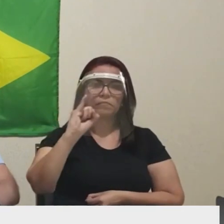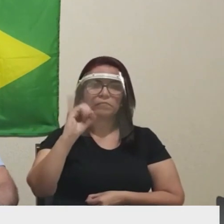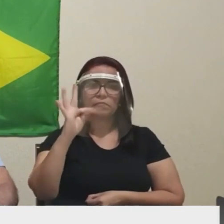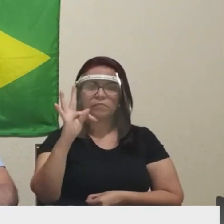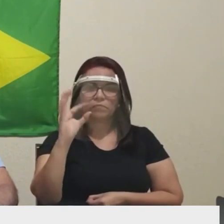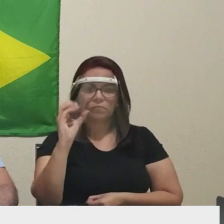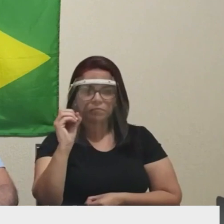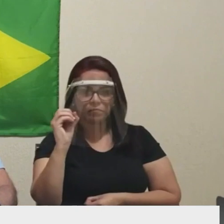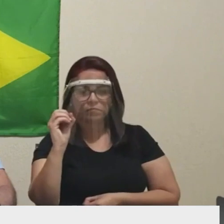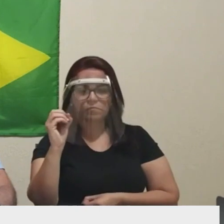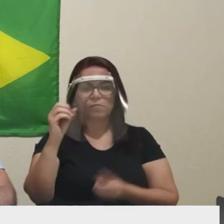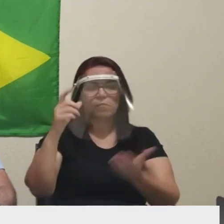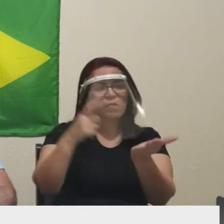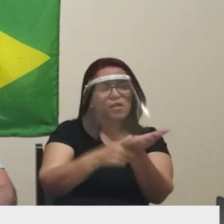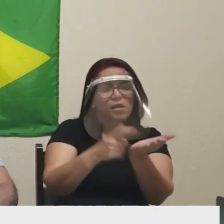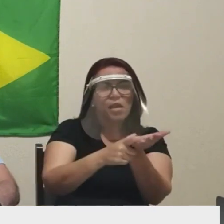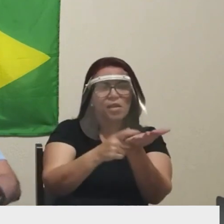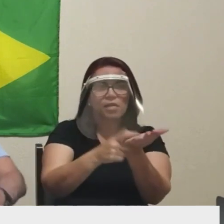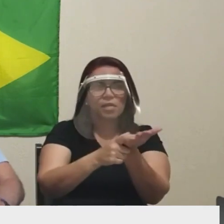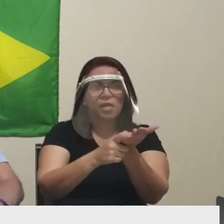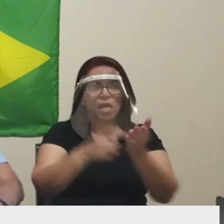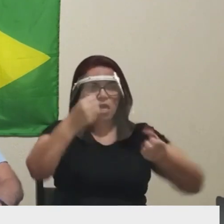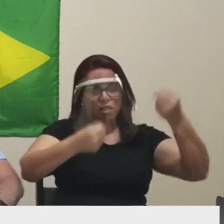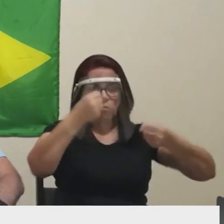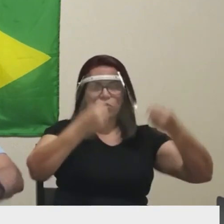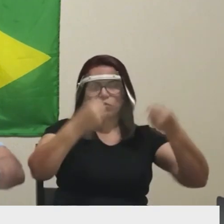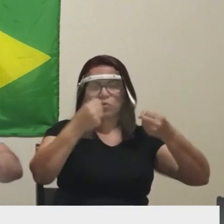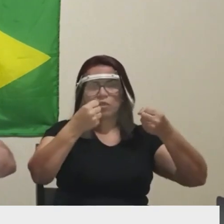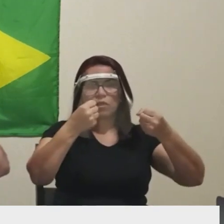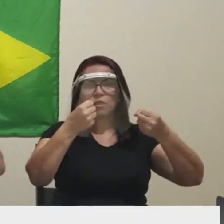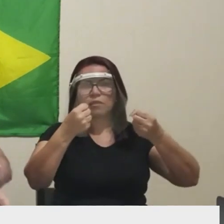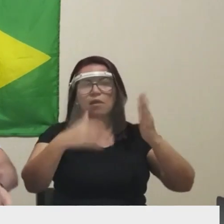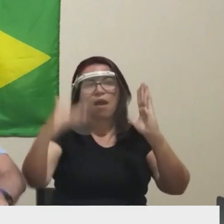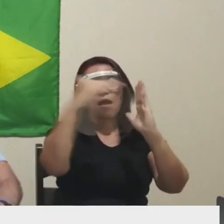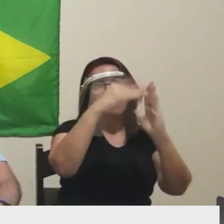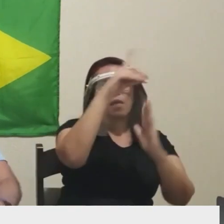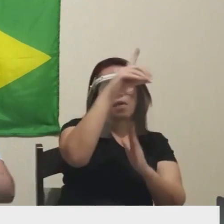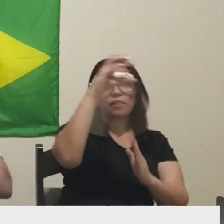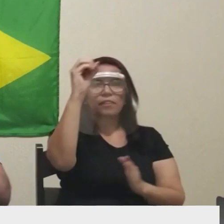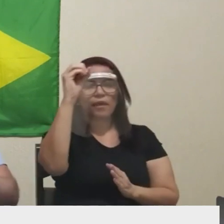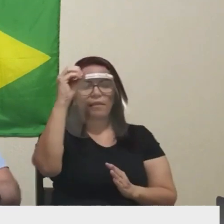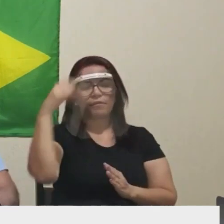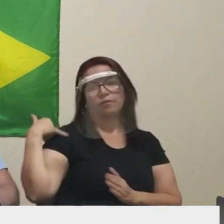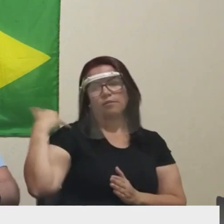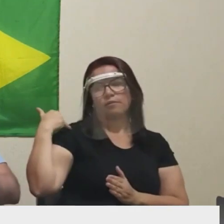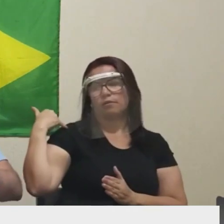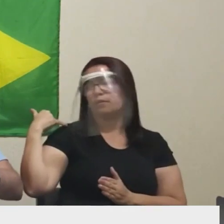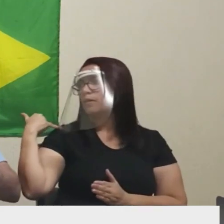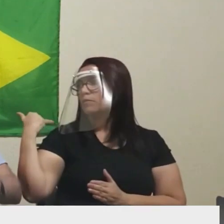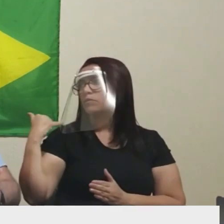que a carteira de motorista valesse por 10 anos até os 65 de idade. E a Câmara deu uma